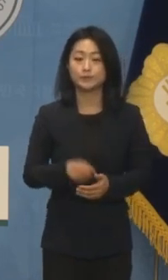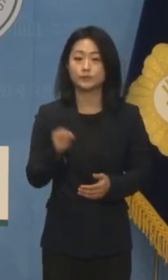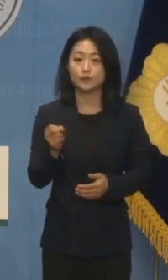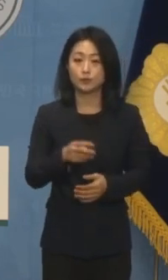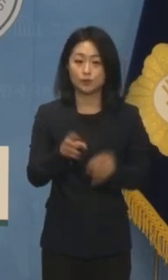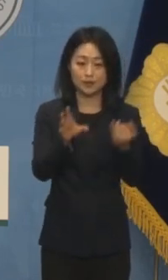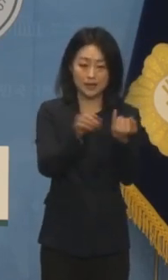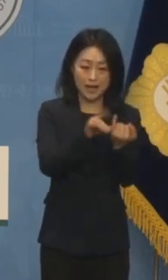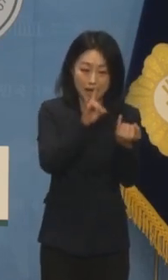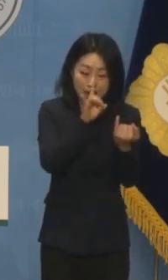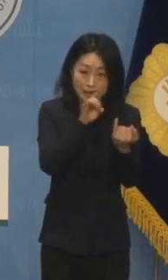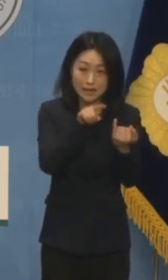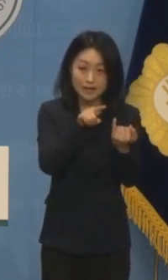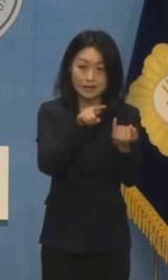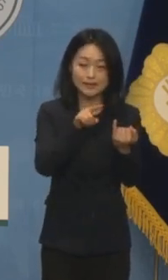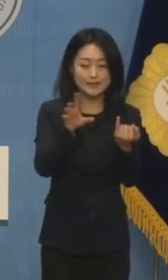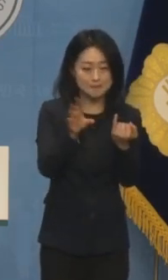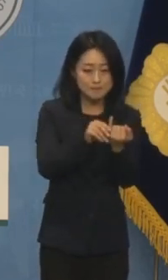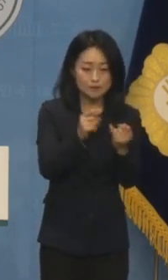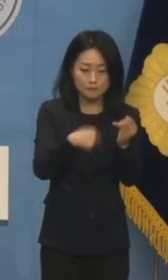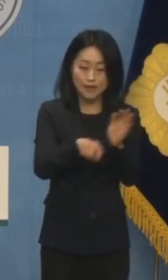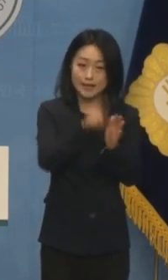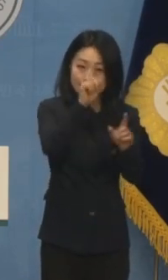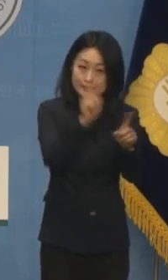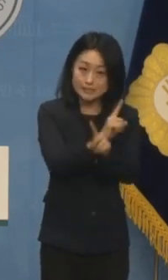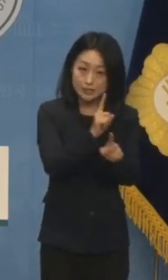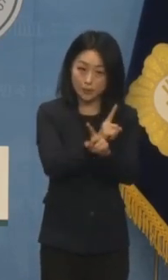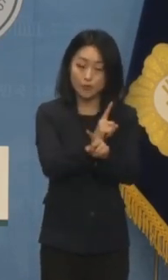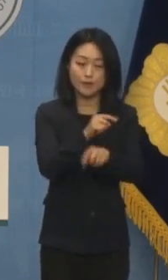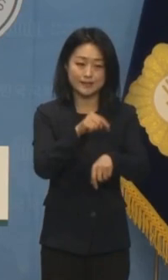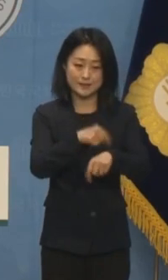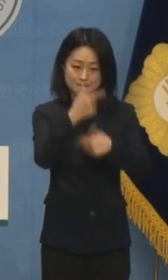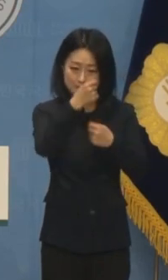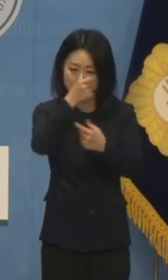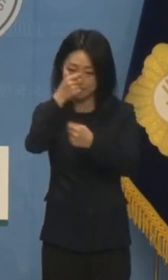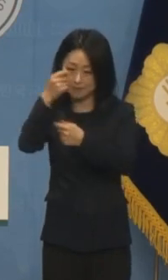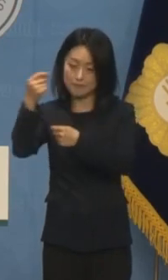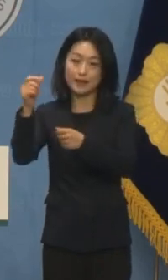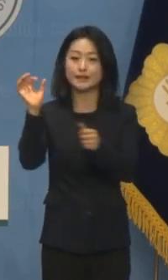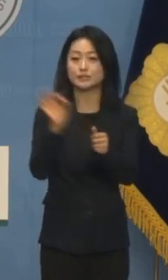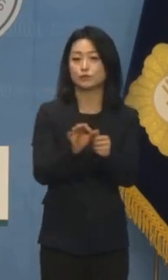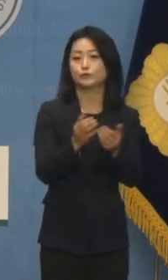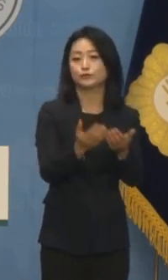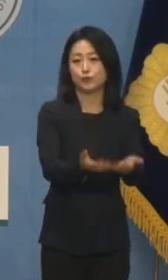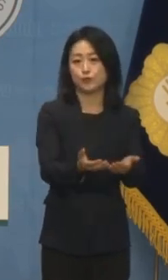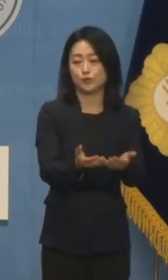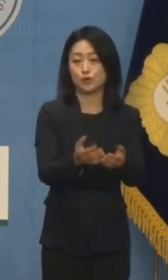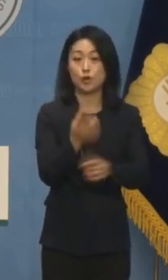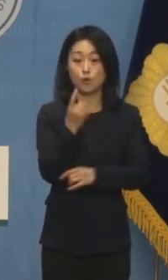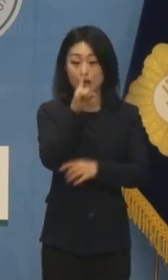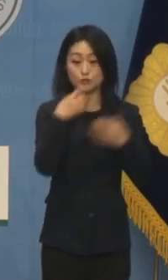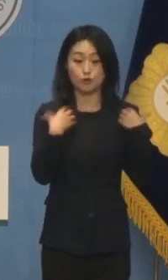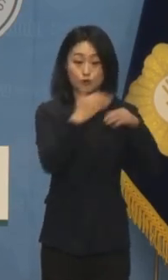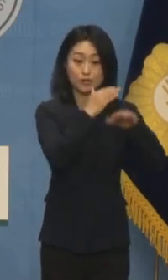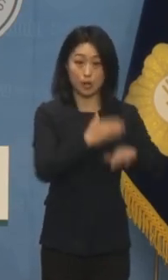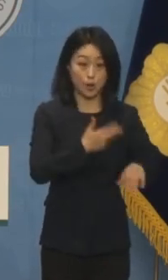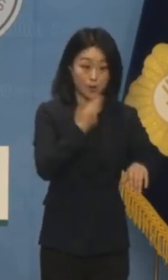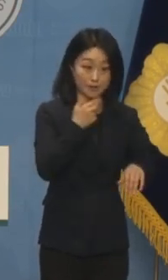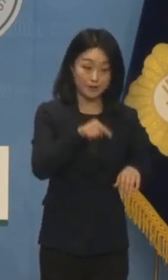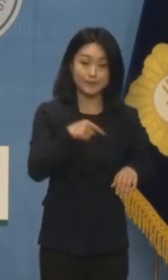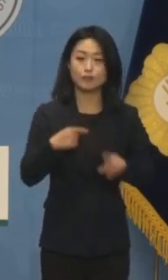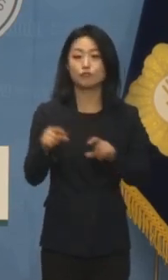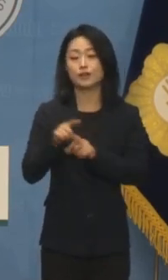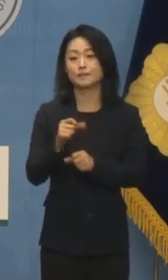치료를 적시적기에 받을 수 있도록 했다는 점 말씀드리겠습니다. 이 내용도 기존 정부안에는 없는